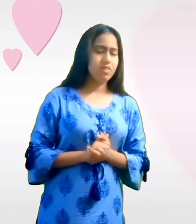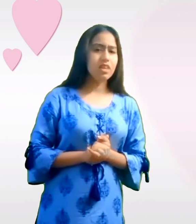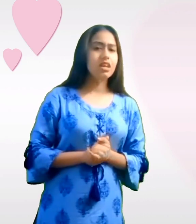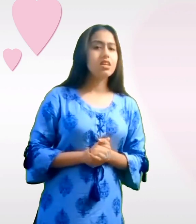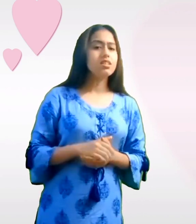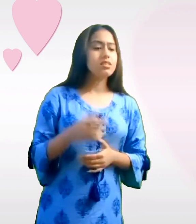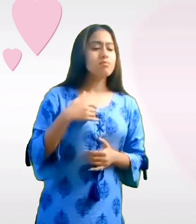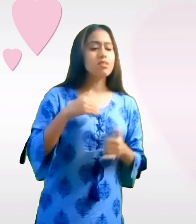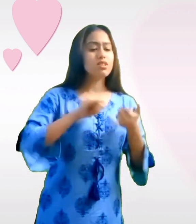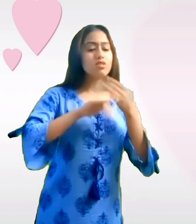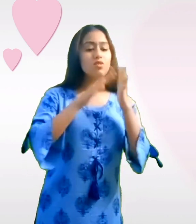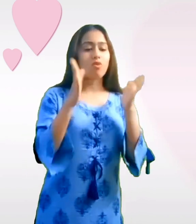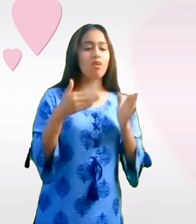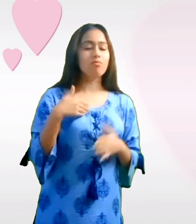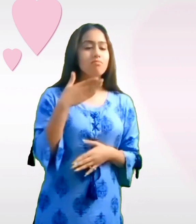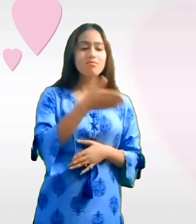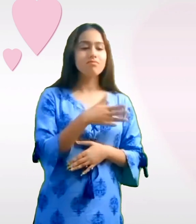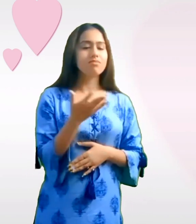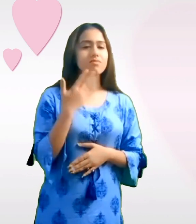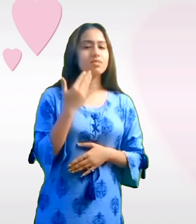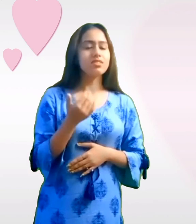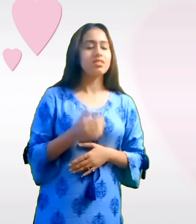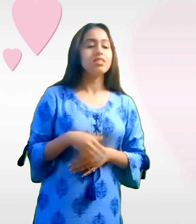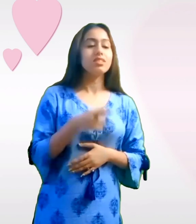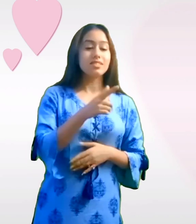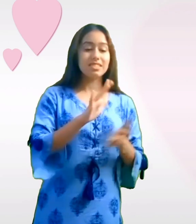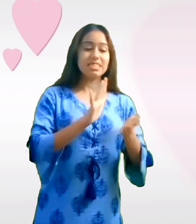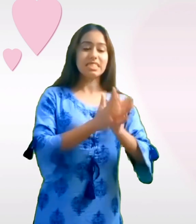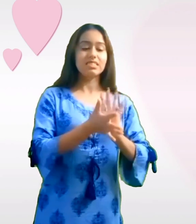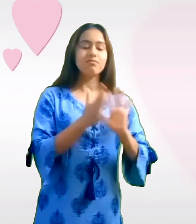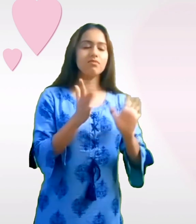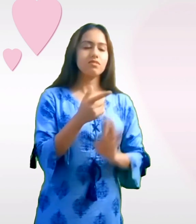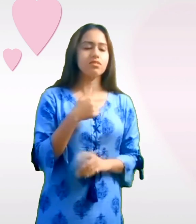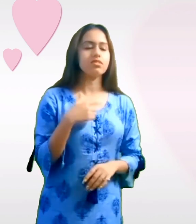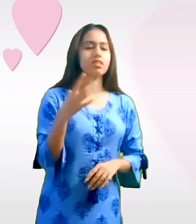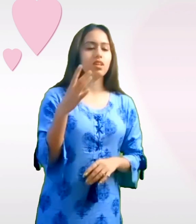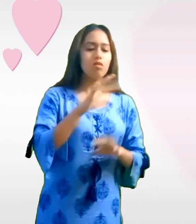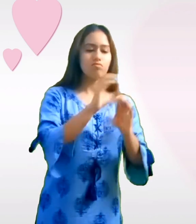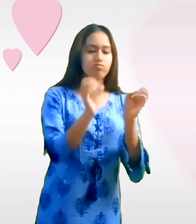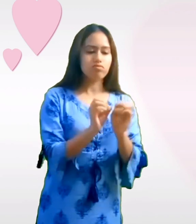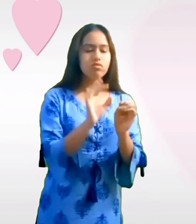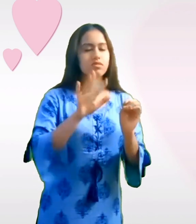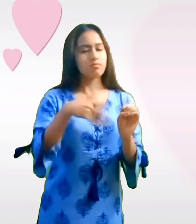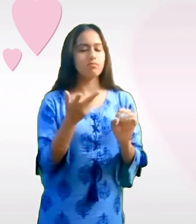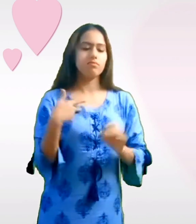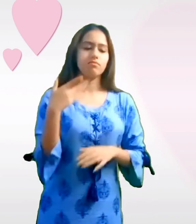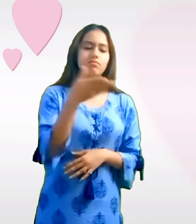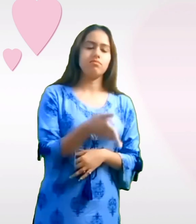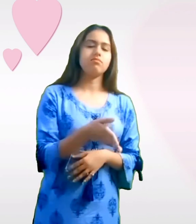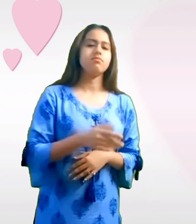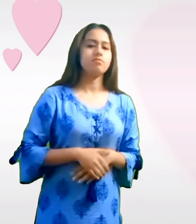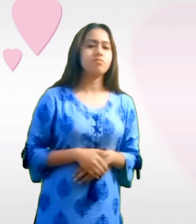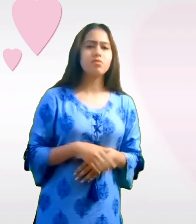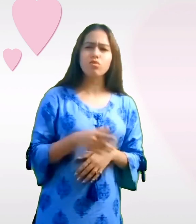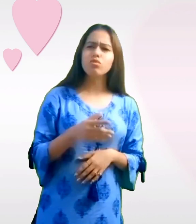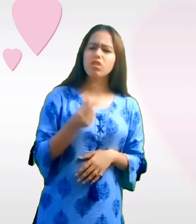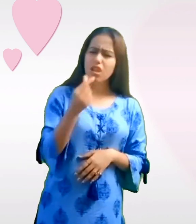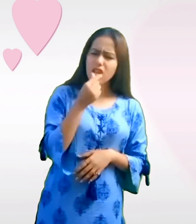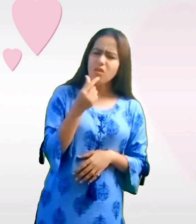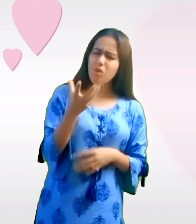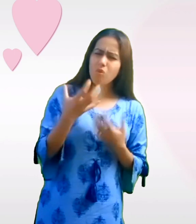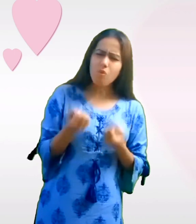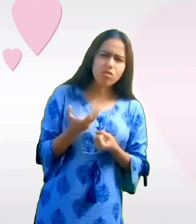मेरे पास में, लेकिन मैं तुम्हारी दुकान पर इसलिए नहीं आ रही थी क्योंकि वहाँ पर बड़ी भीड़ थी, बड़े सारे लोग थे। मुझे लगा कि जब कोई नहीं रहेगा तब चली